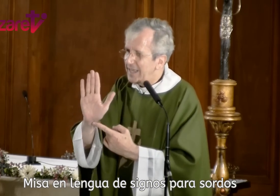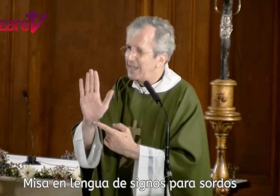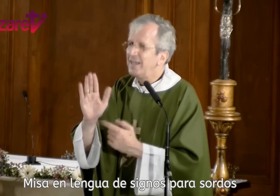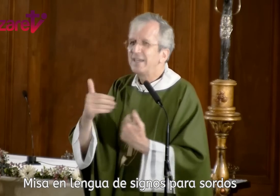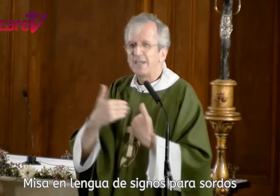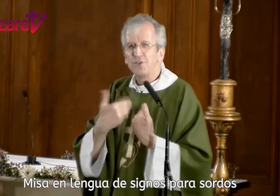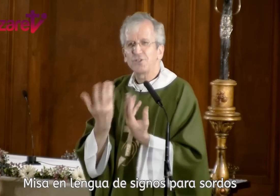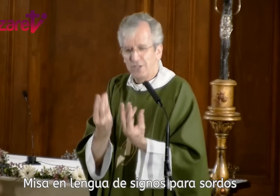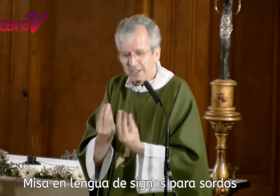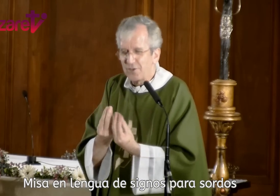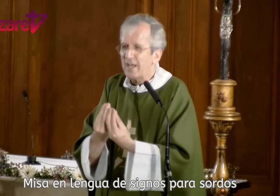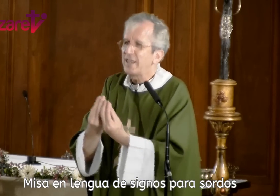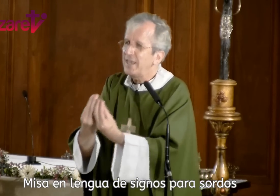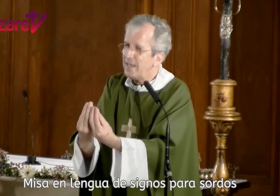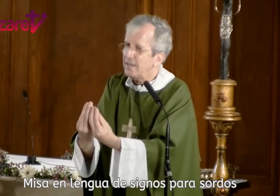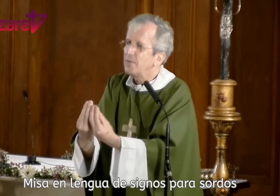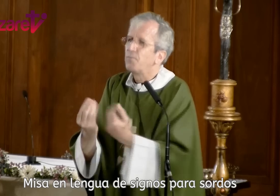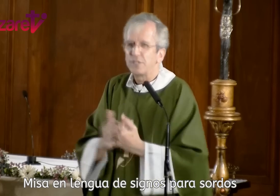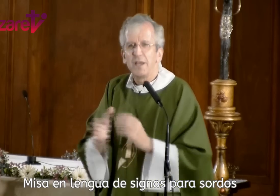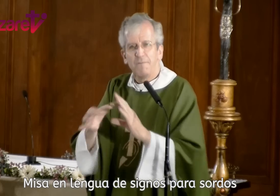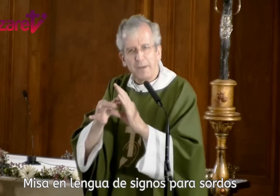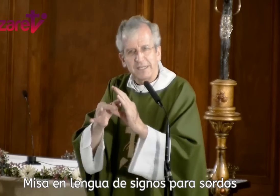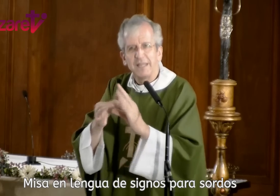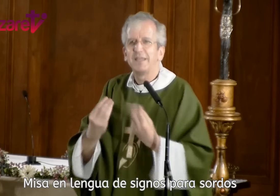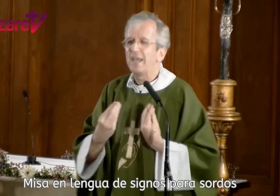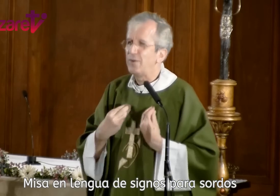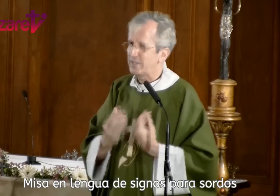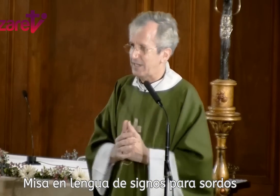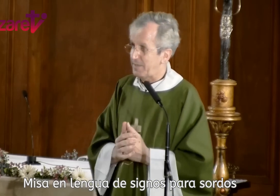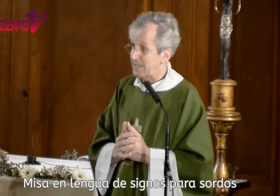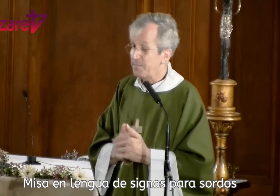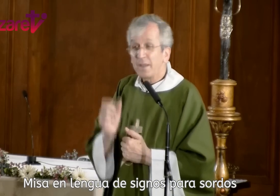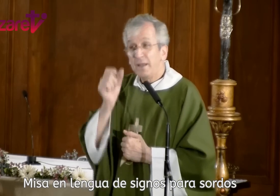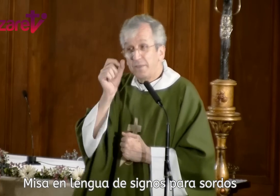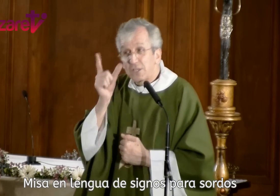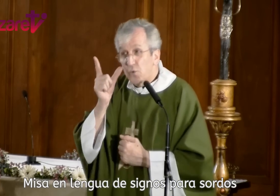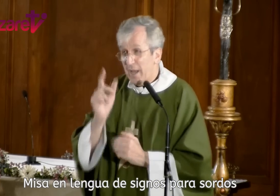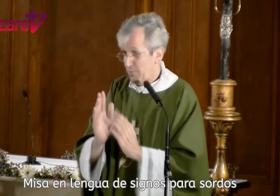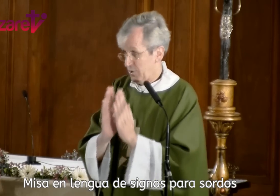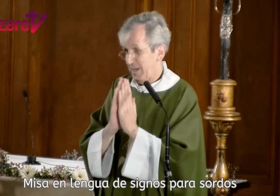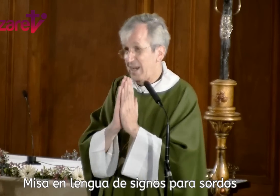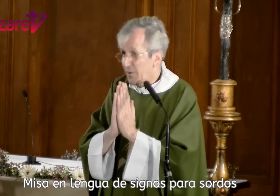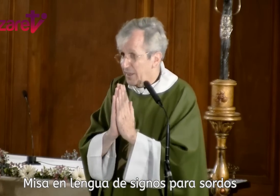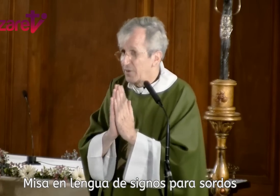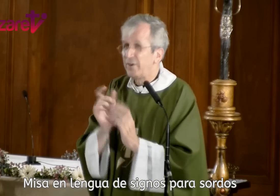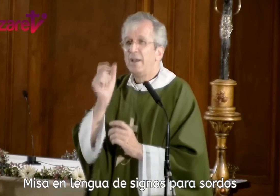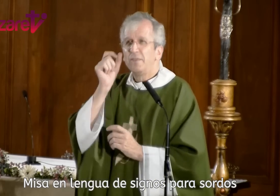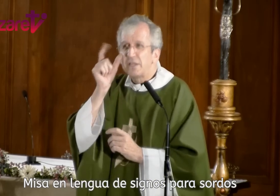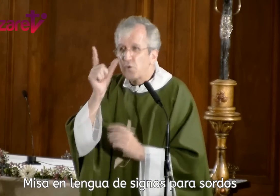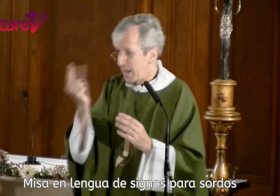presenta, que Dios se nos hace presente en nuestras vidas. Descubramos en la oración,